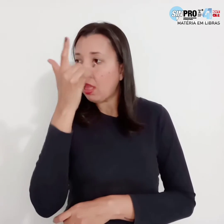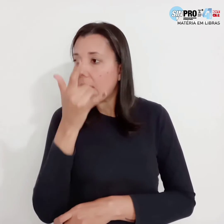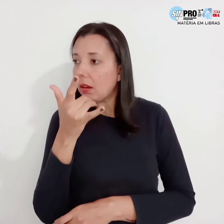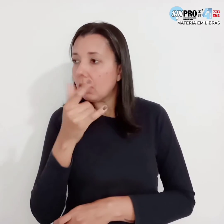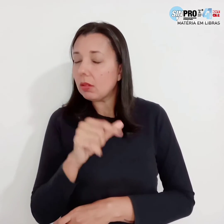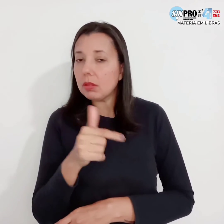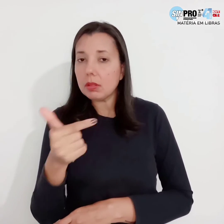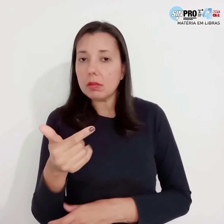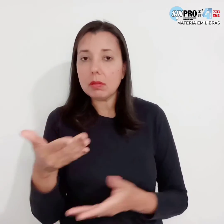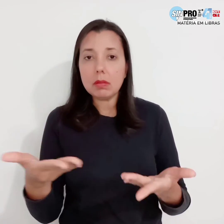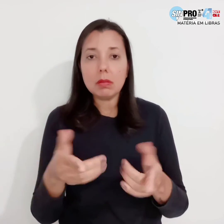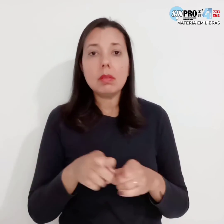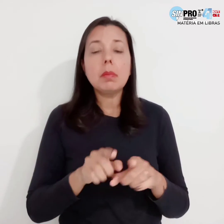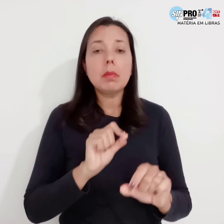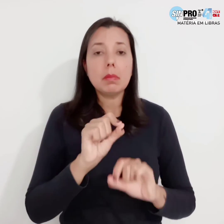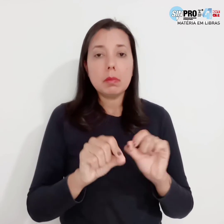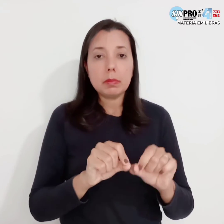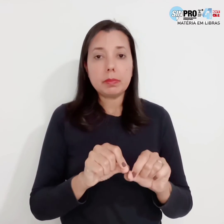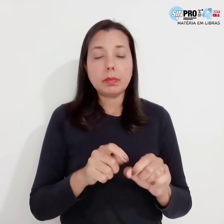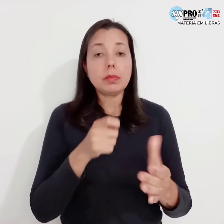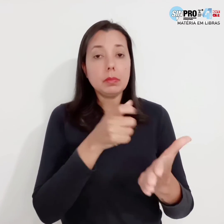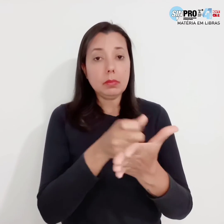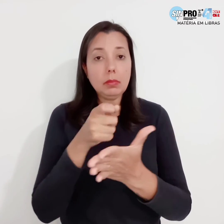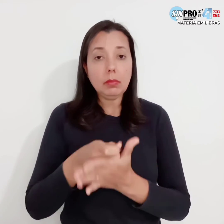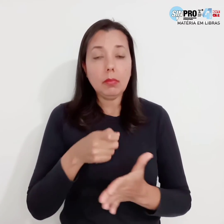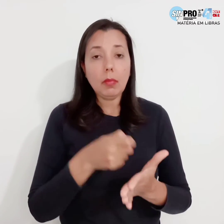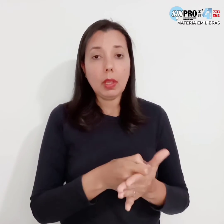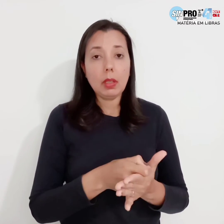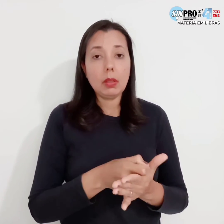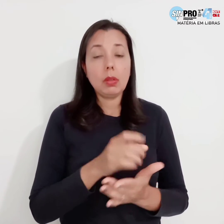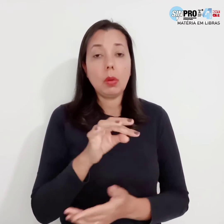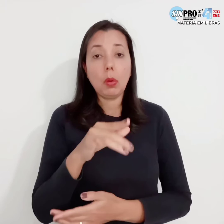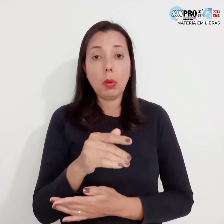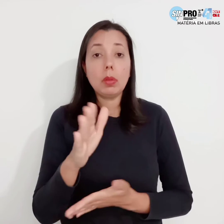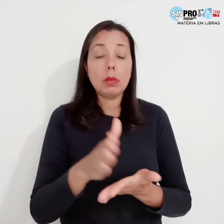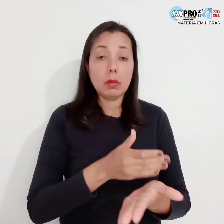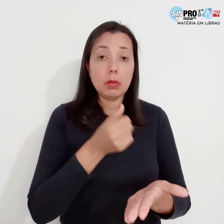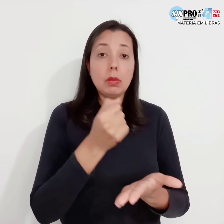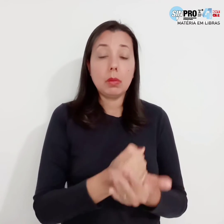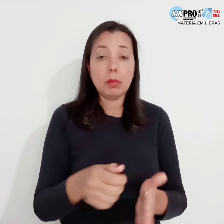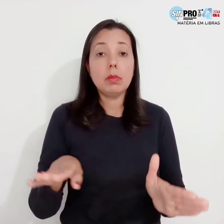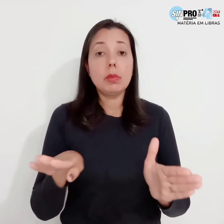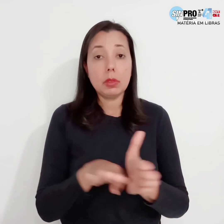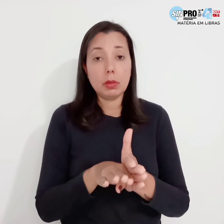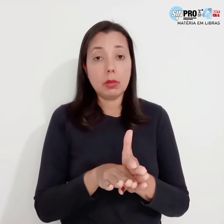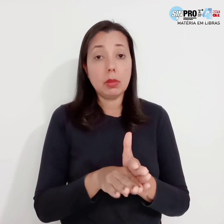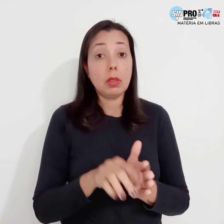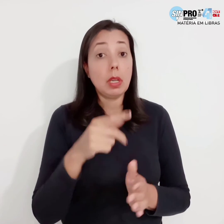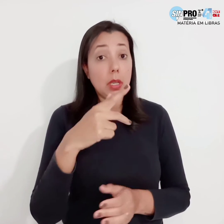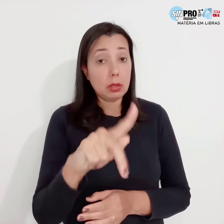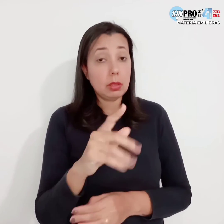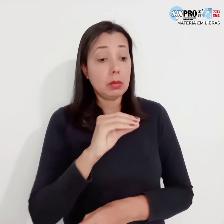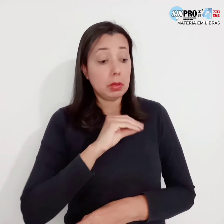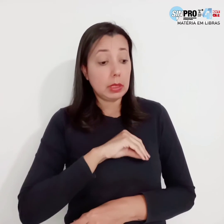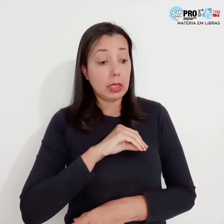segundo momento, que é o pagamento da conta do golpe, chegou. A sua renda caiu de